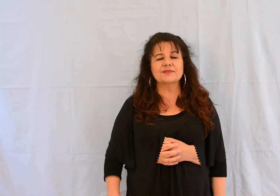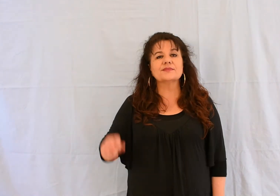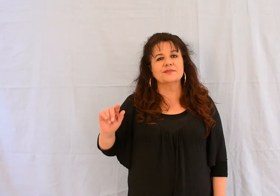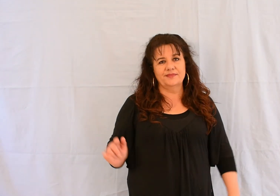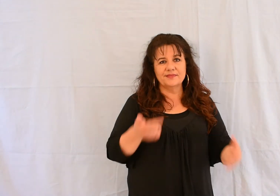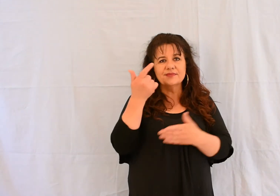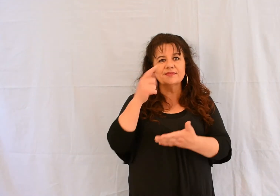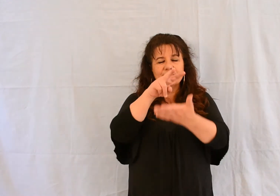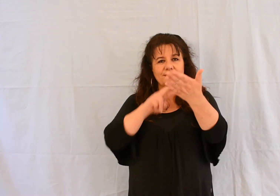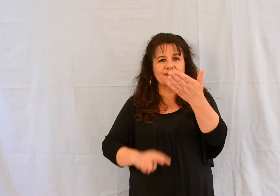Deuxième lecture.